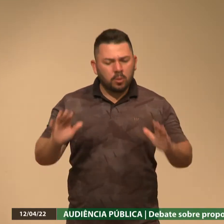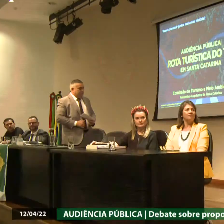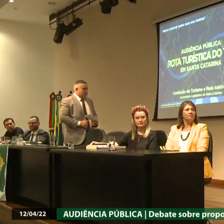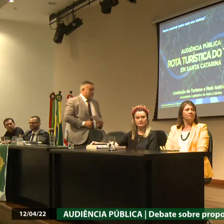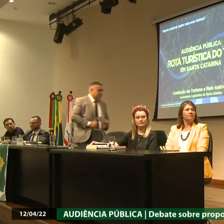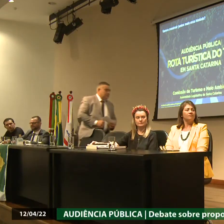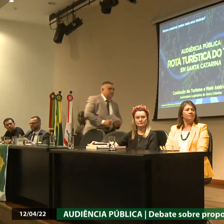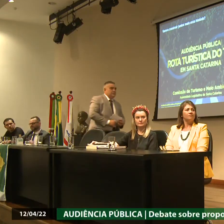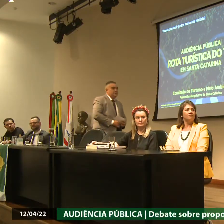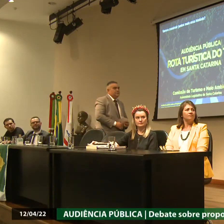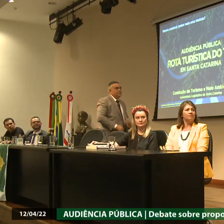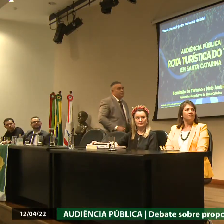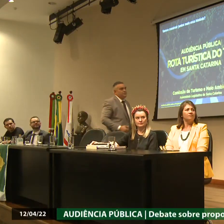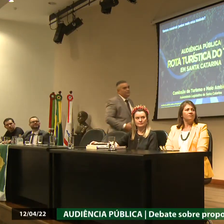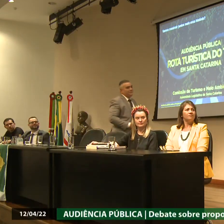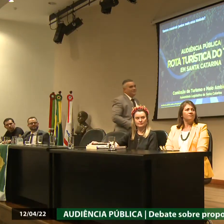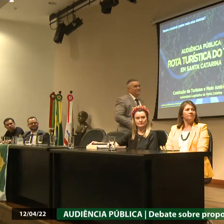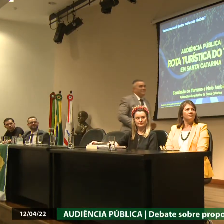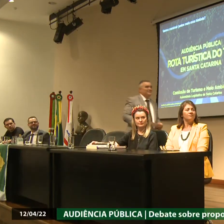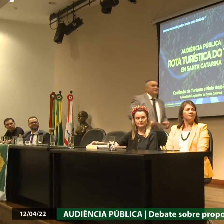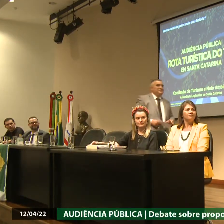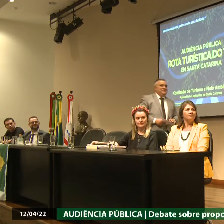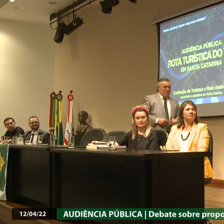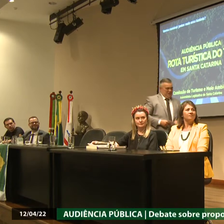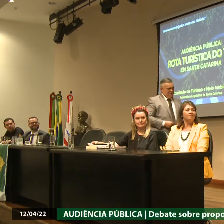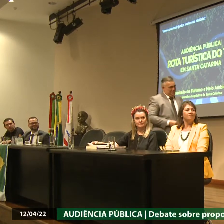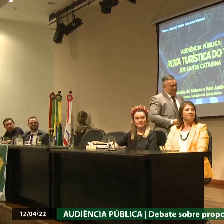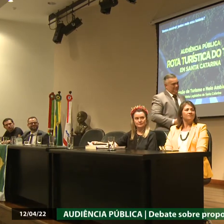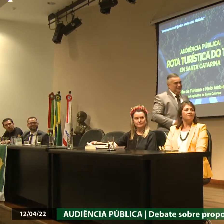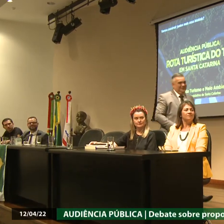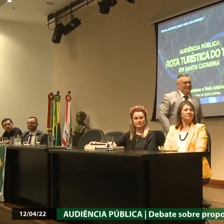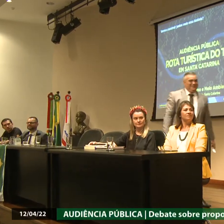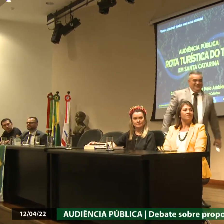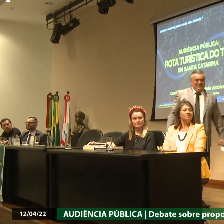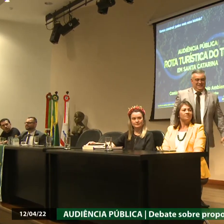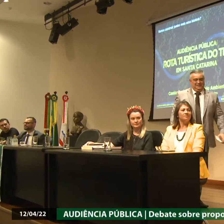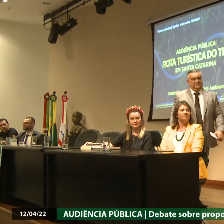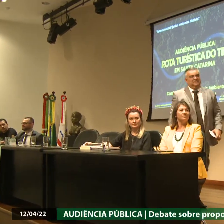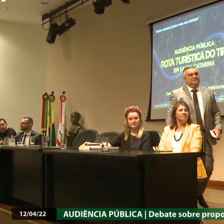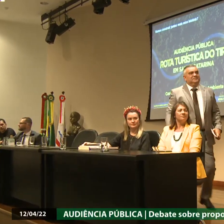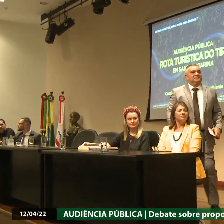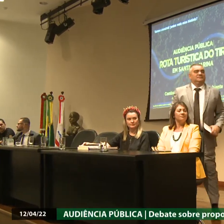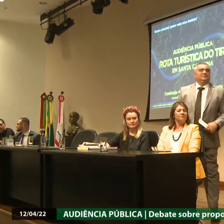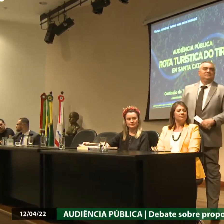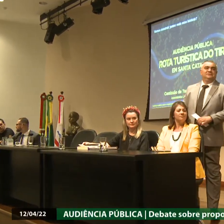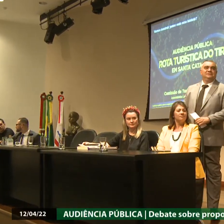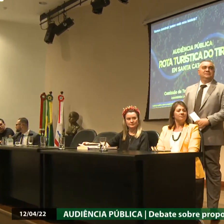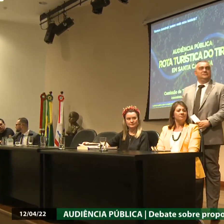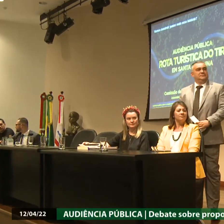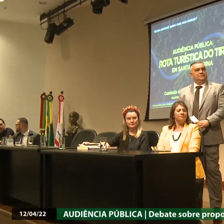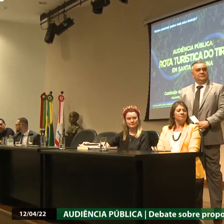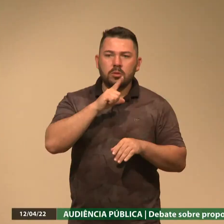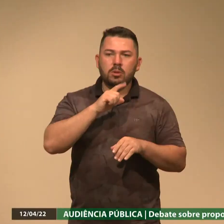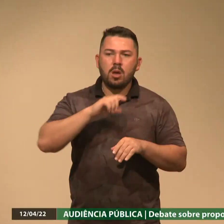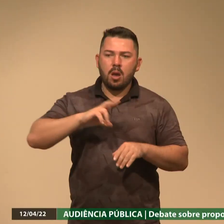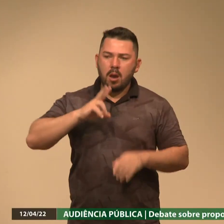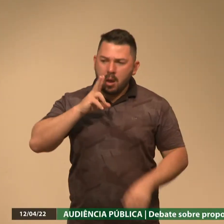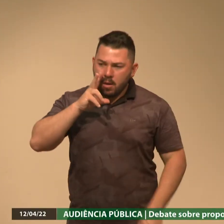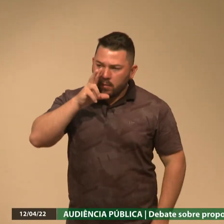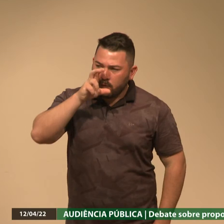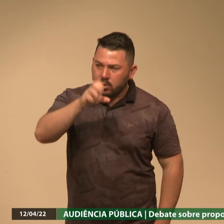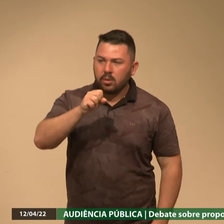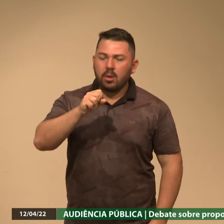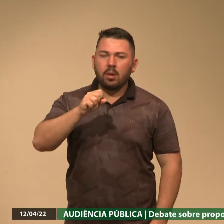incentivo que o esporte também esteja no teu coração tá para que a gente possa cada vez mais fortalecer